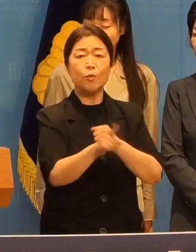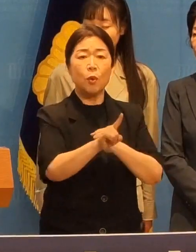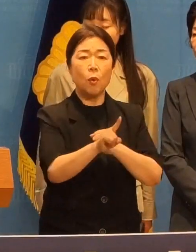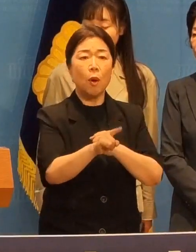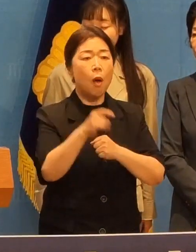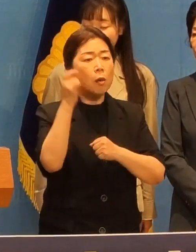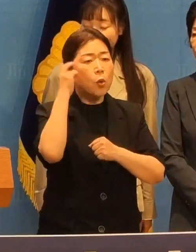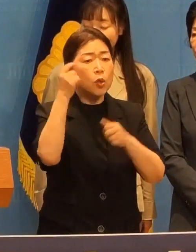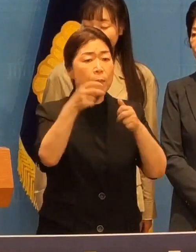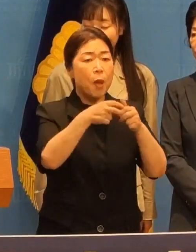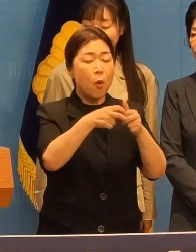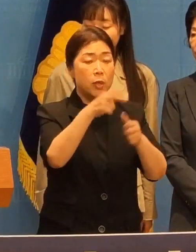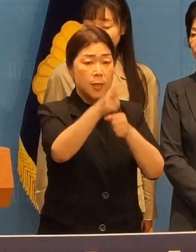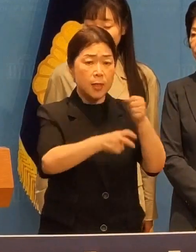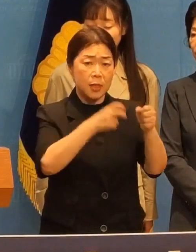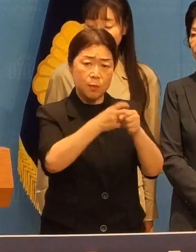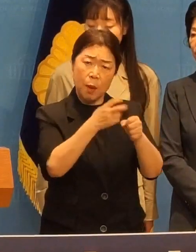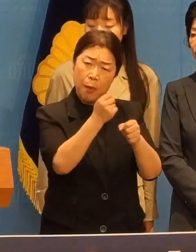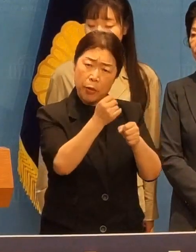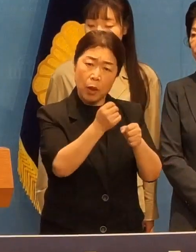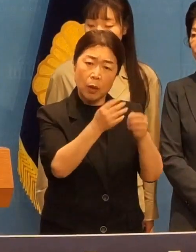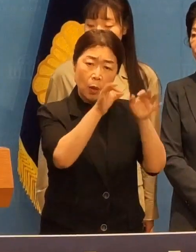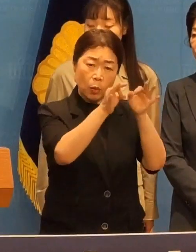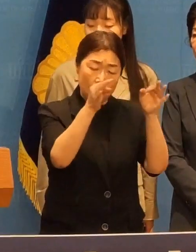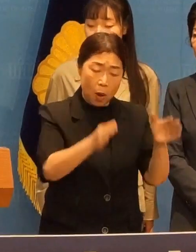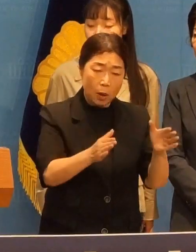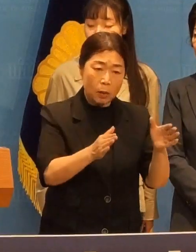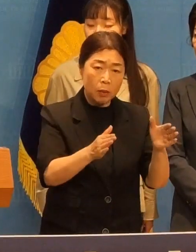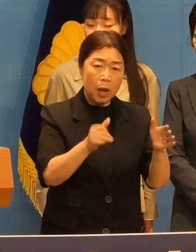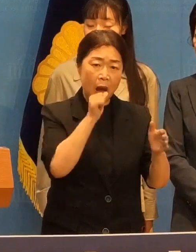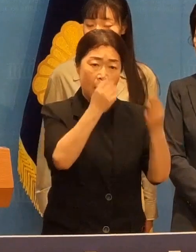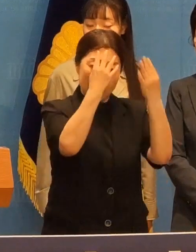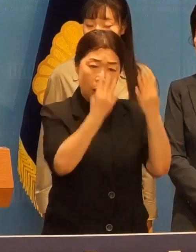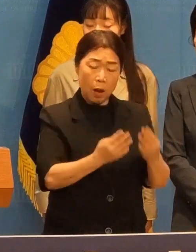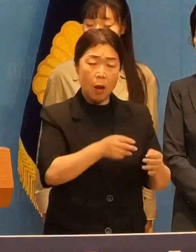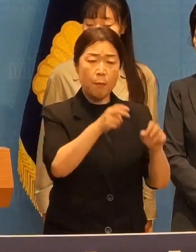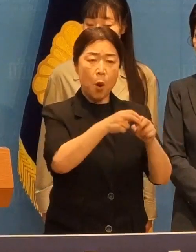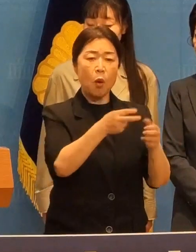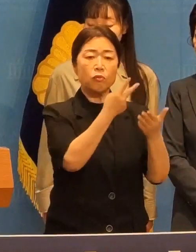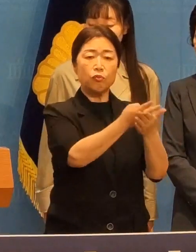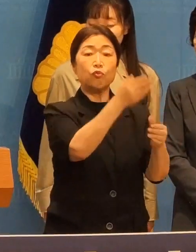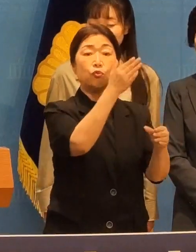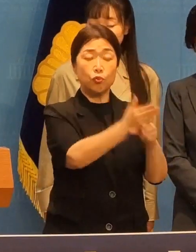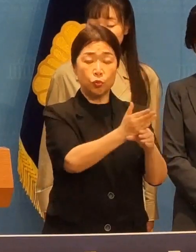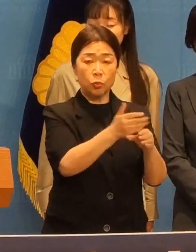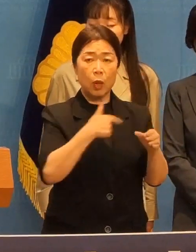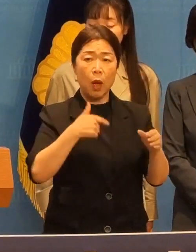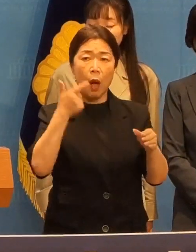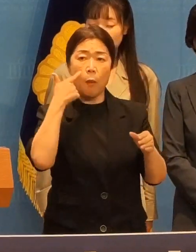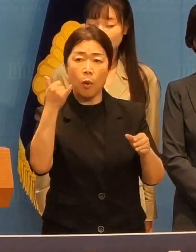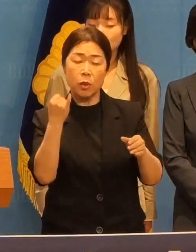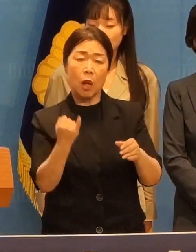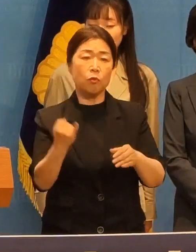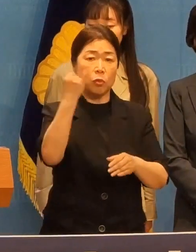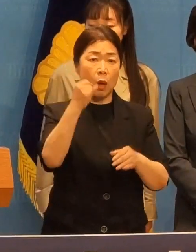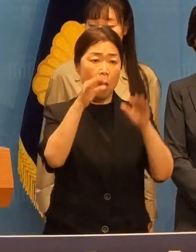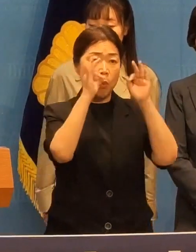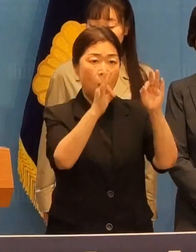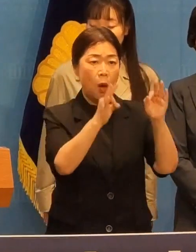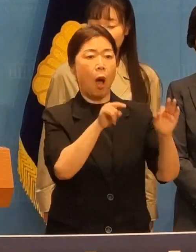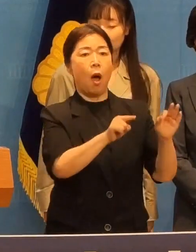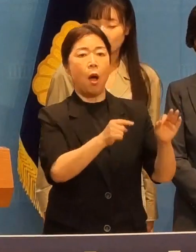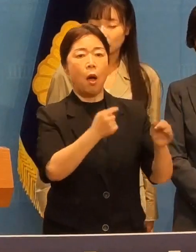년째 철장 안에 갇혀 있는 저희 아버지와 누나를 보고 이 억울함을 좀 알려야 되겠다 시작해서 여기까지 오게 된